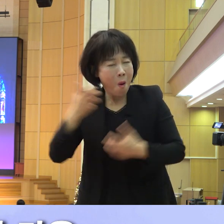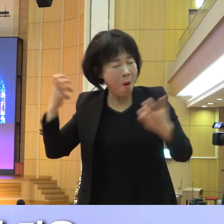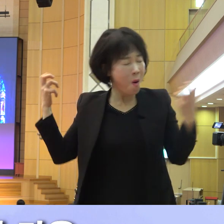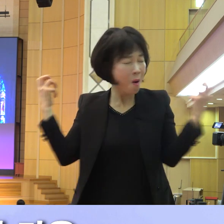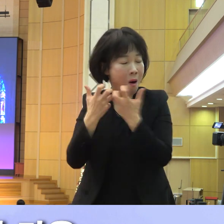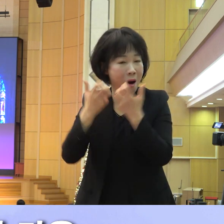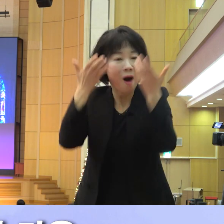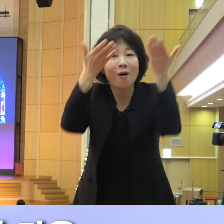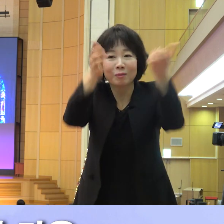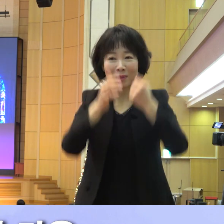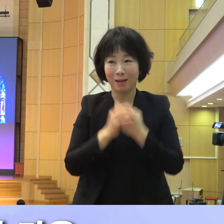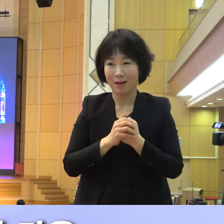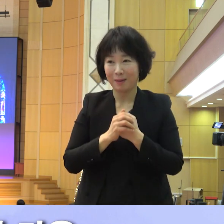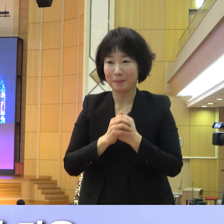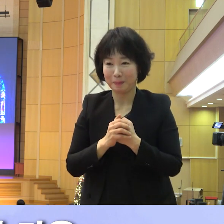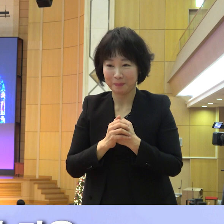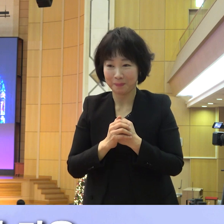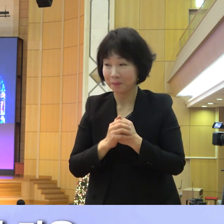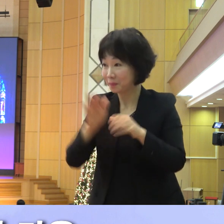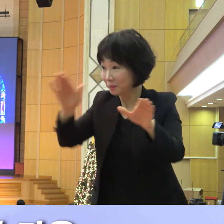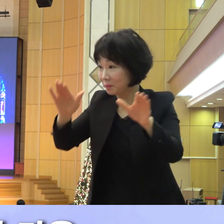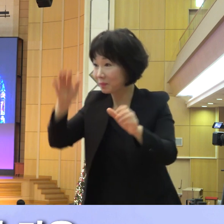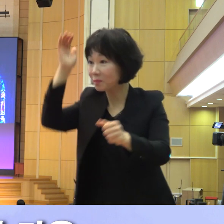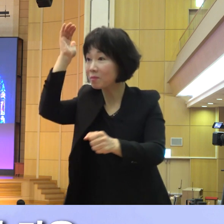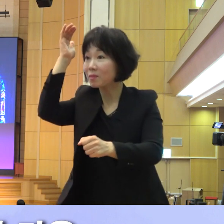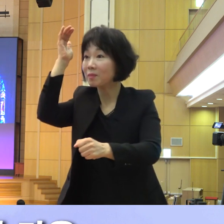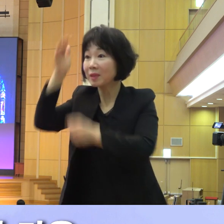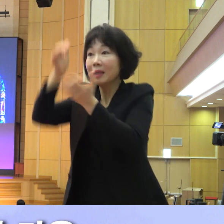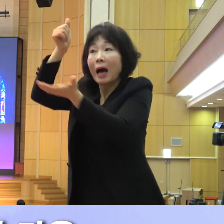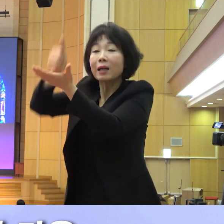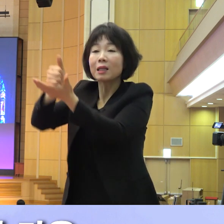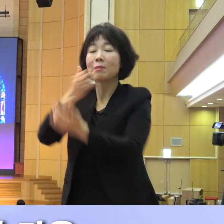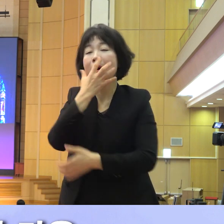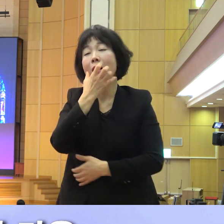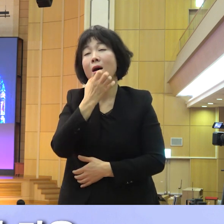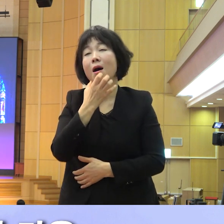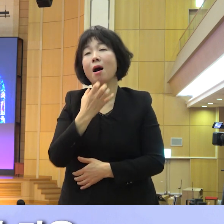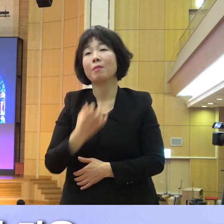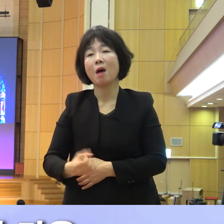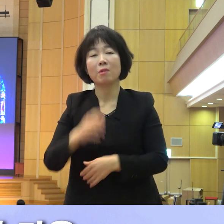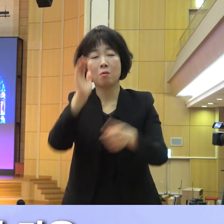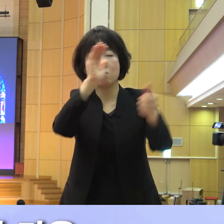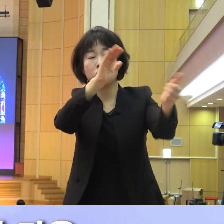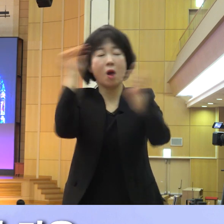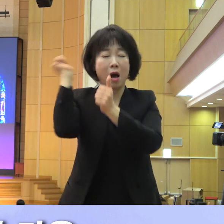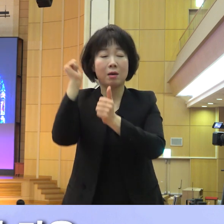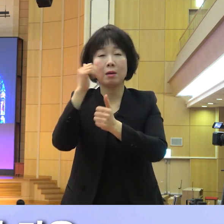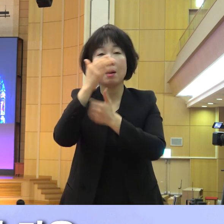1절에 보니까 하나님이 아브라함을 부르시면서 아브라함아,